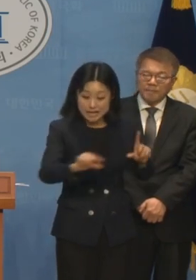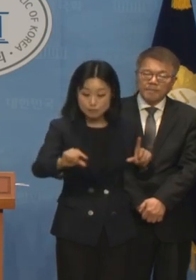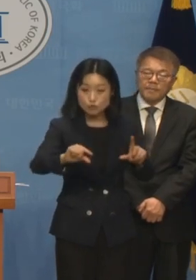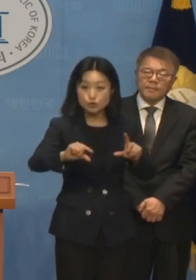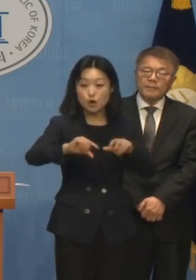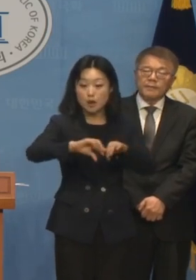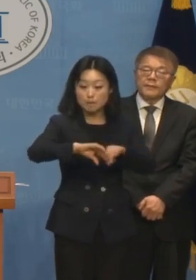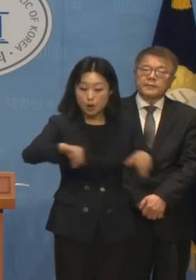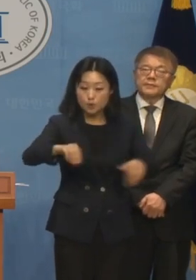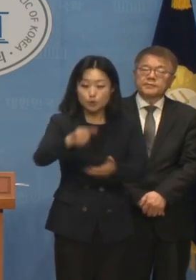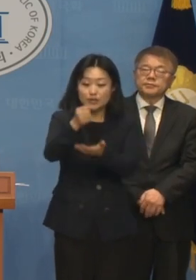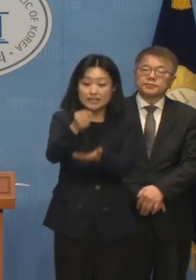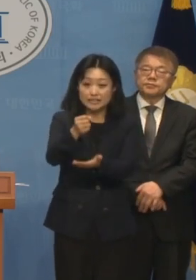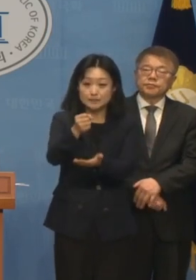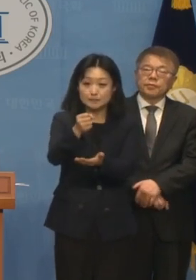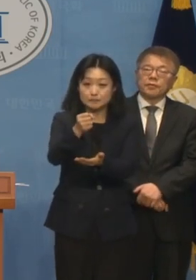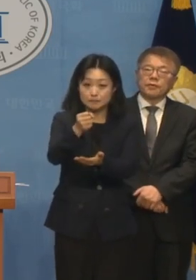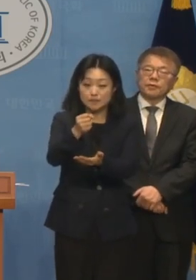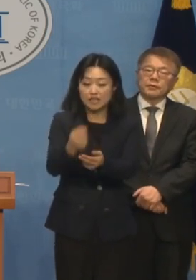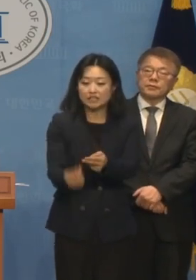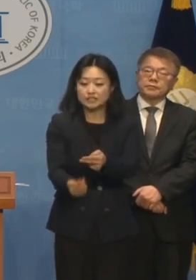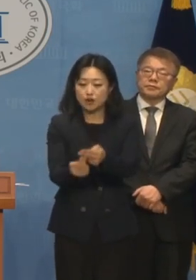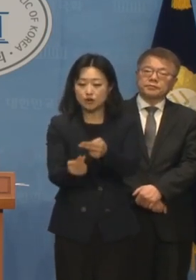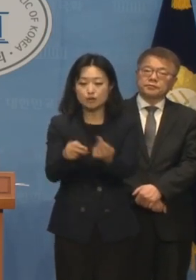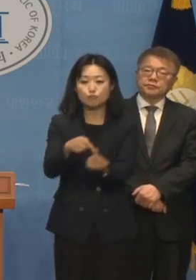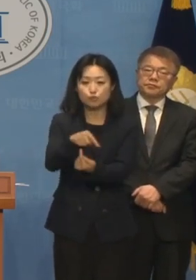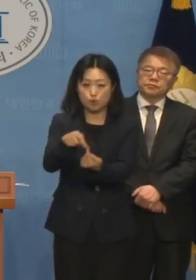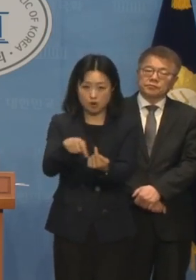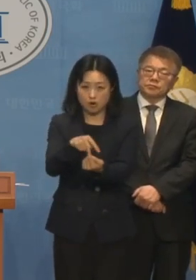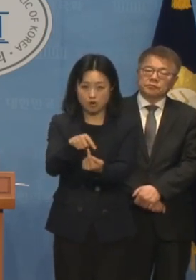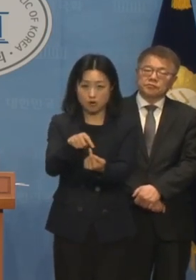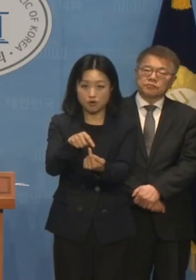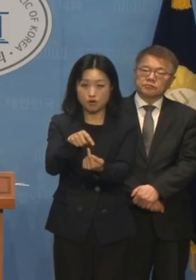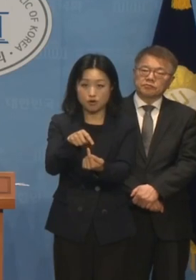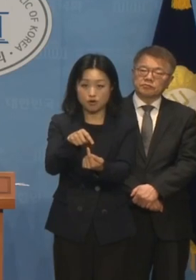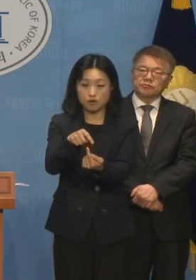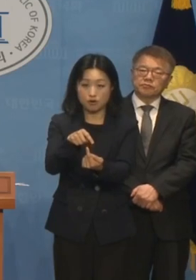일부를 별도 기금으로 적립 운용하여